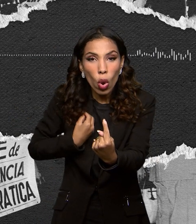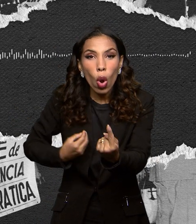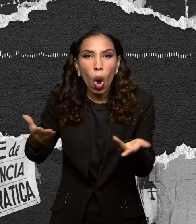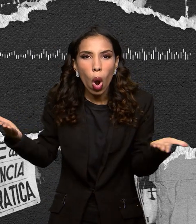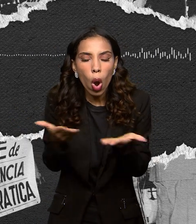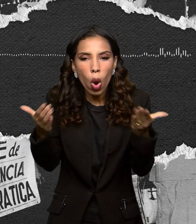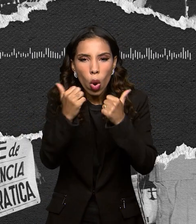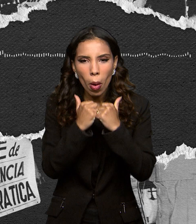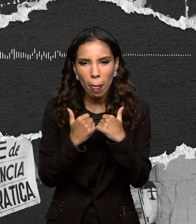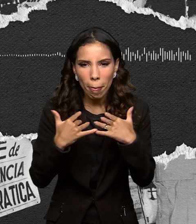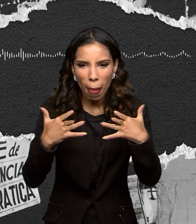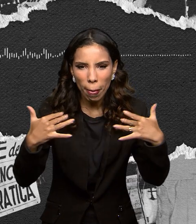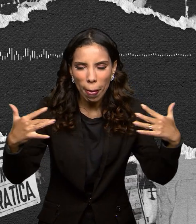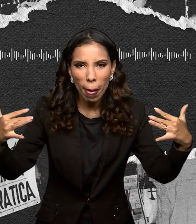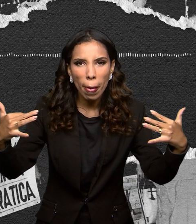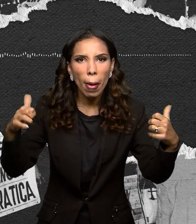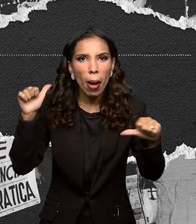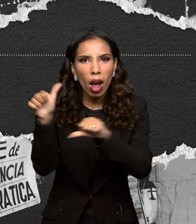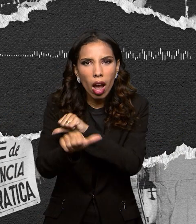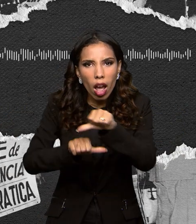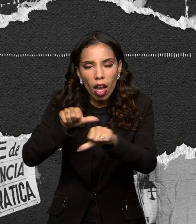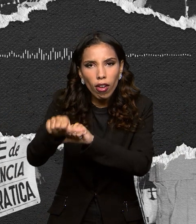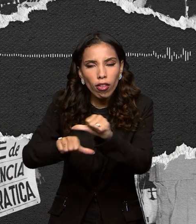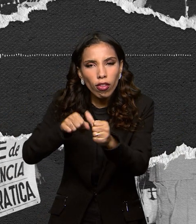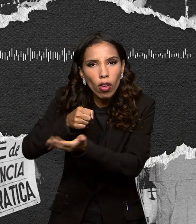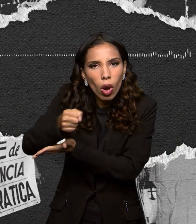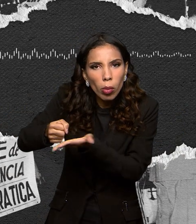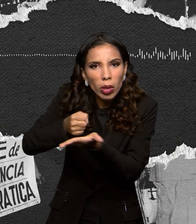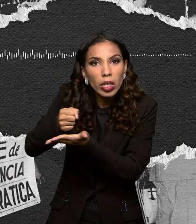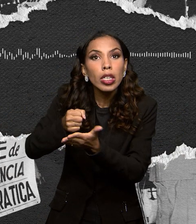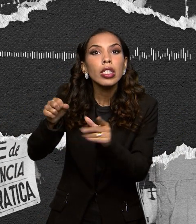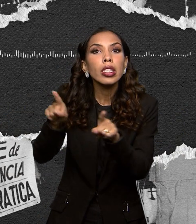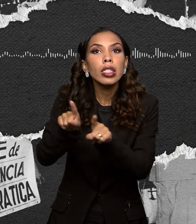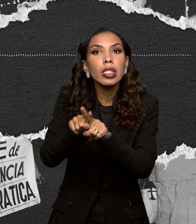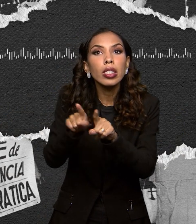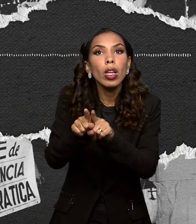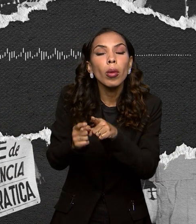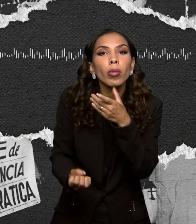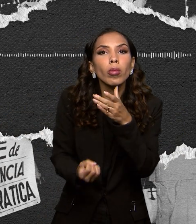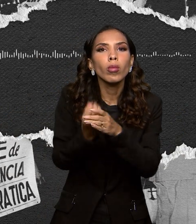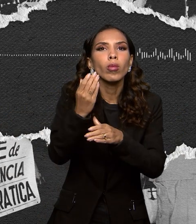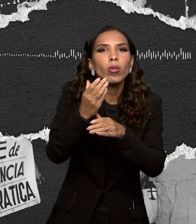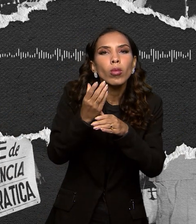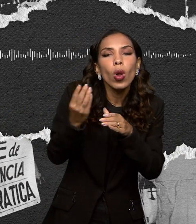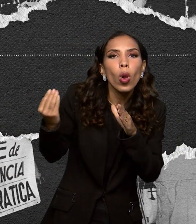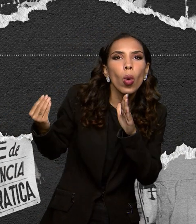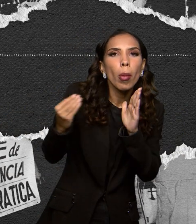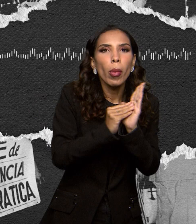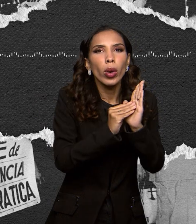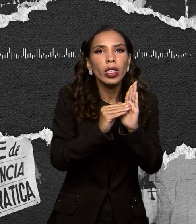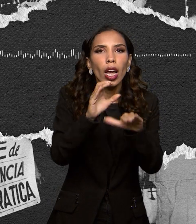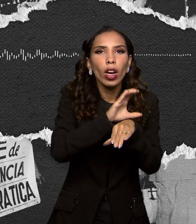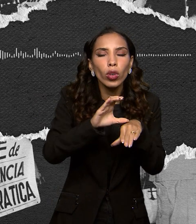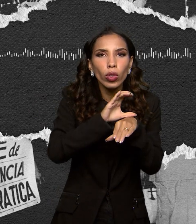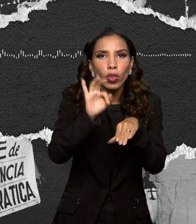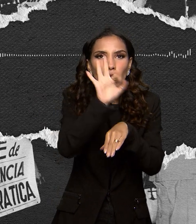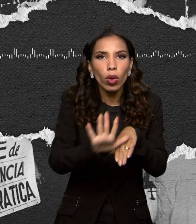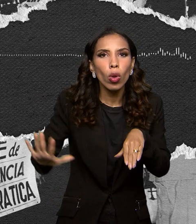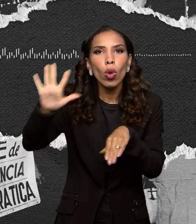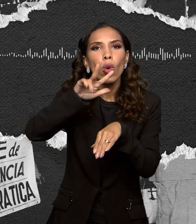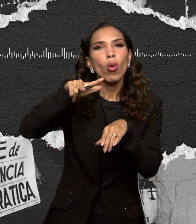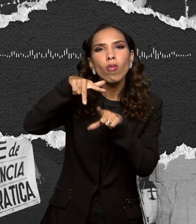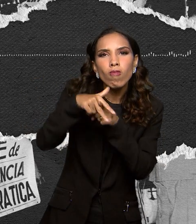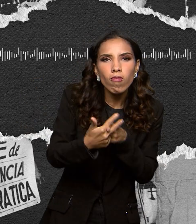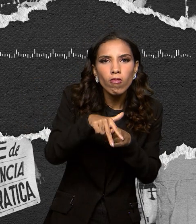de um plebiscito pelas reformas de base e a subsequente introdução na Constituição Federal de modificações